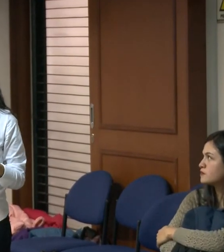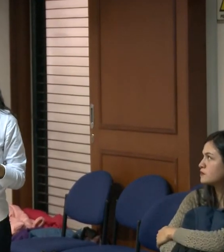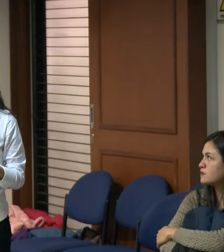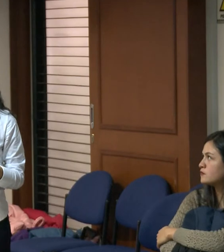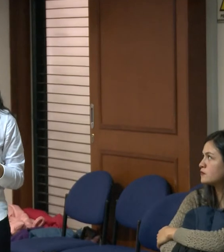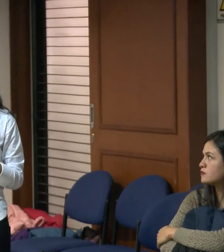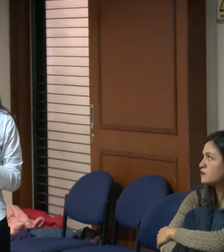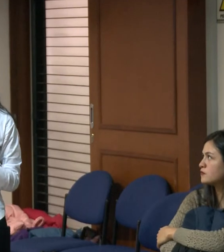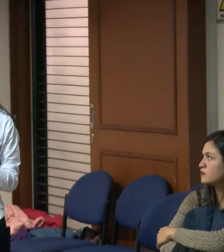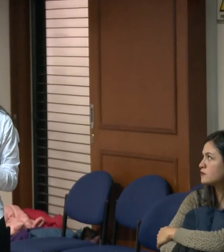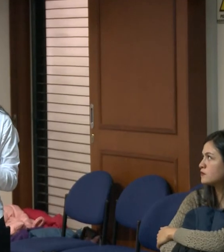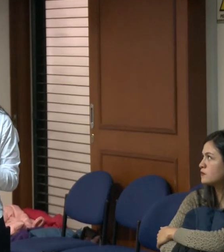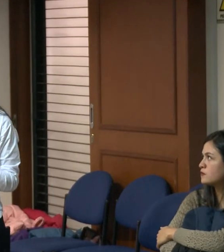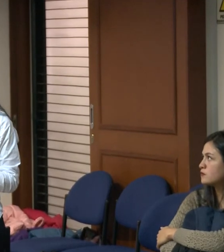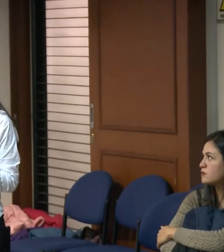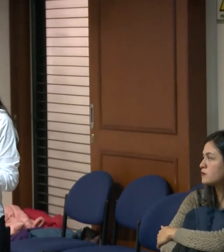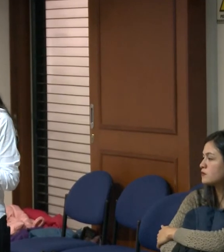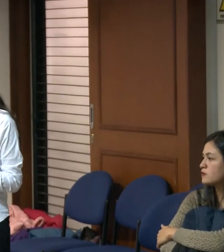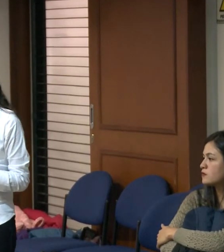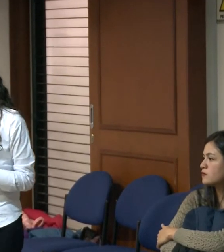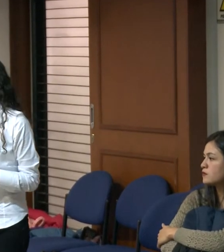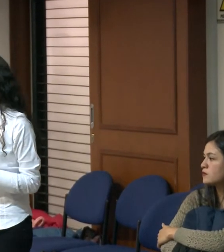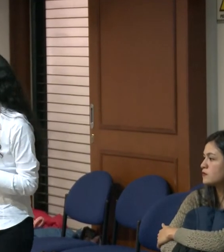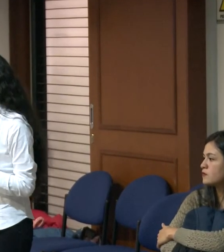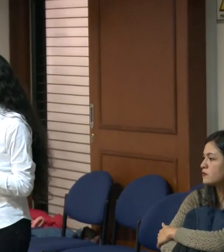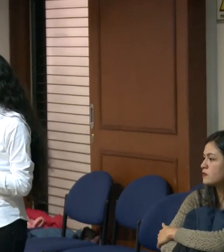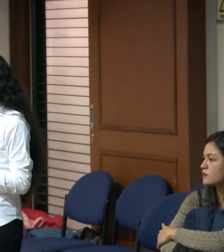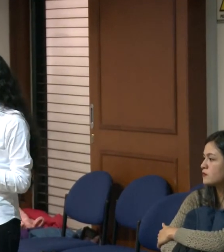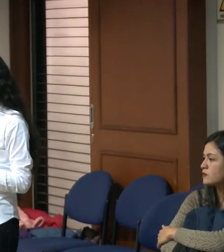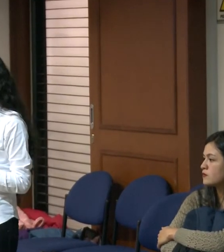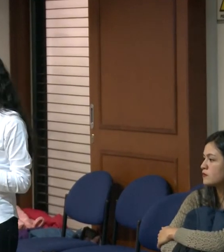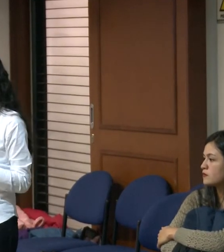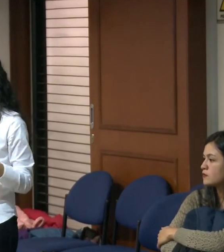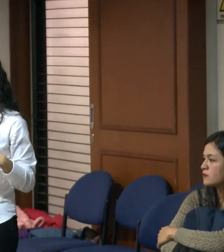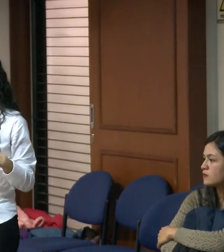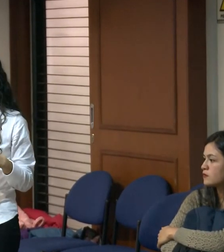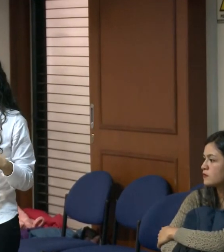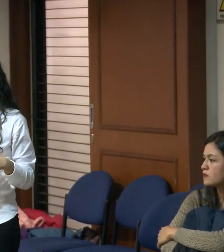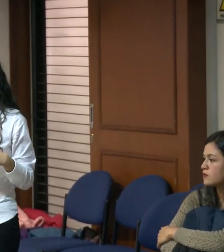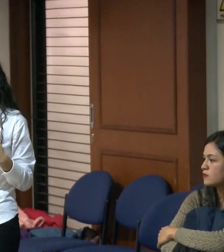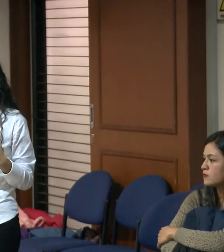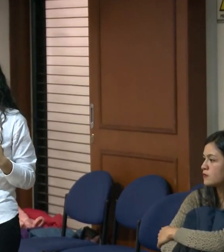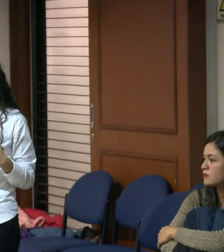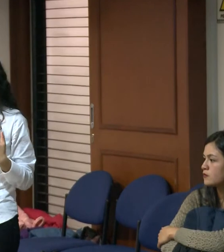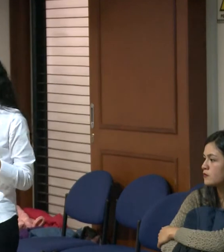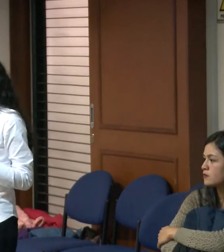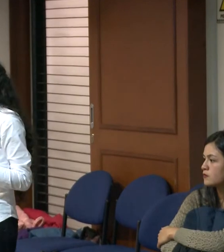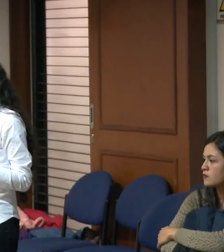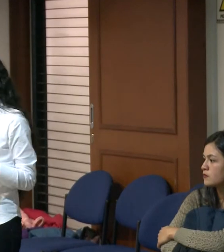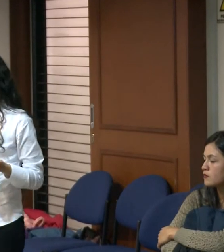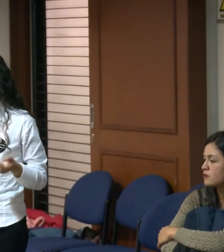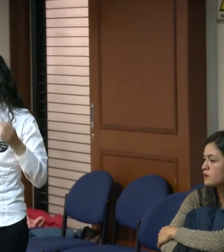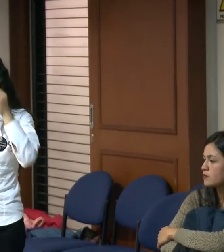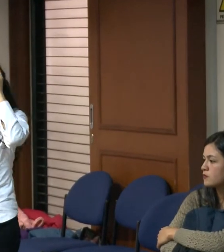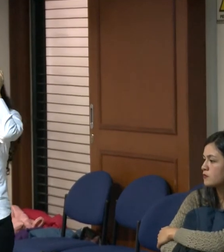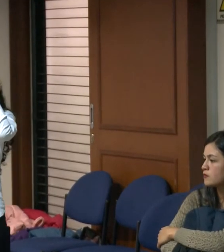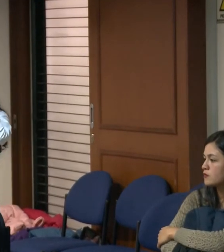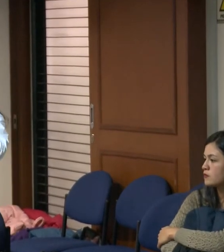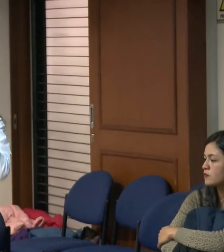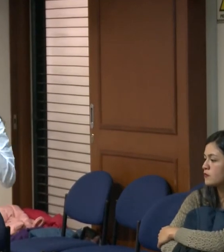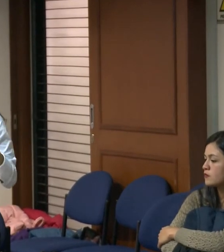ajustes para realizar en sus dinámicas. Estos encuentros de saberes, como lo mencionaban